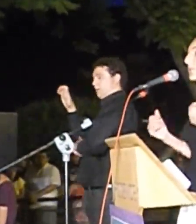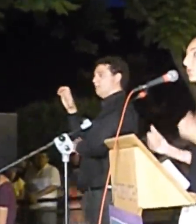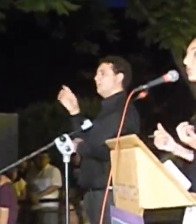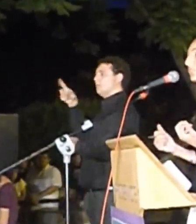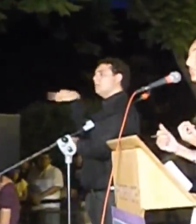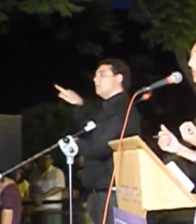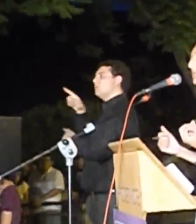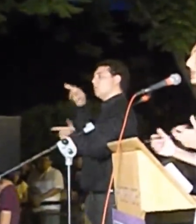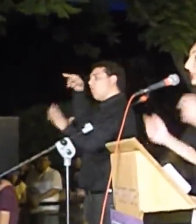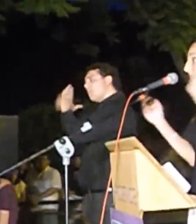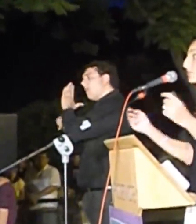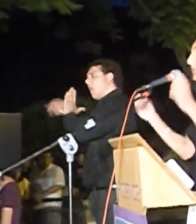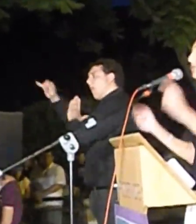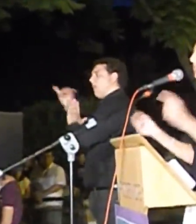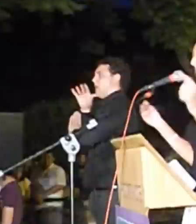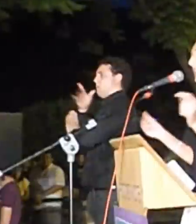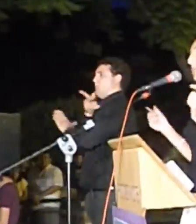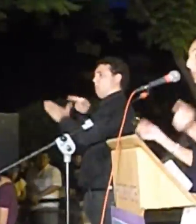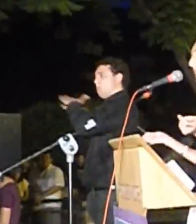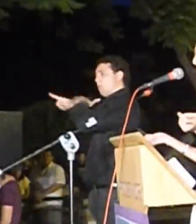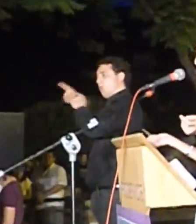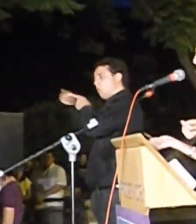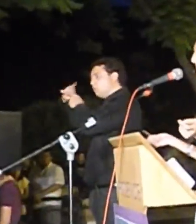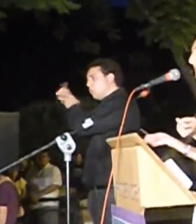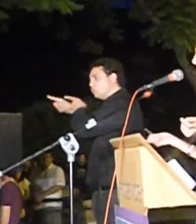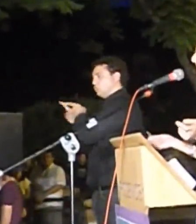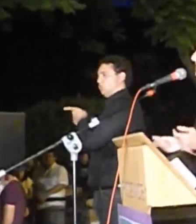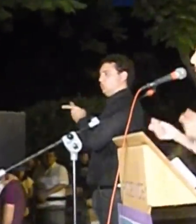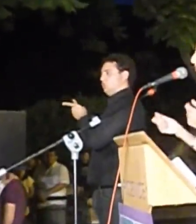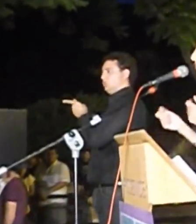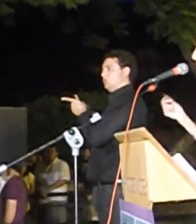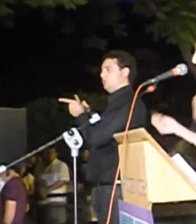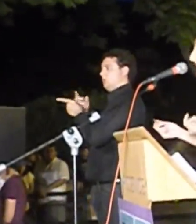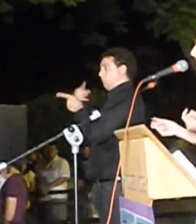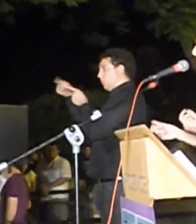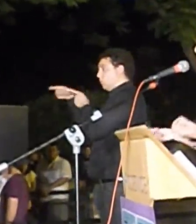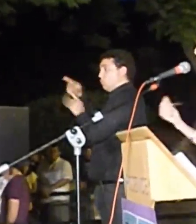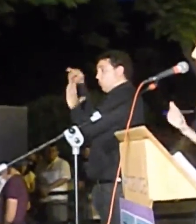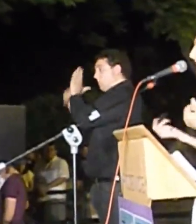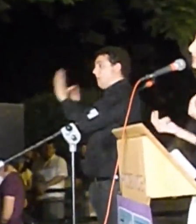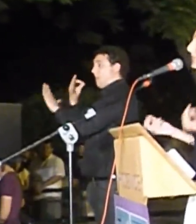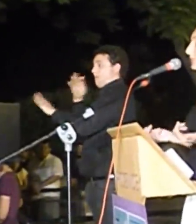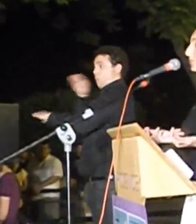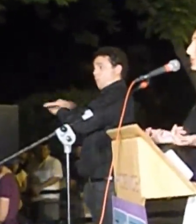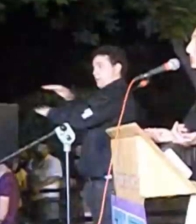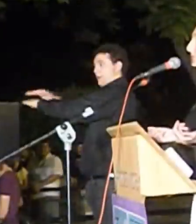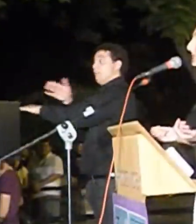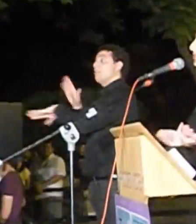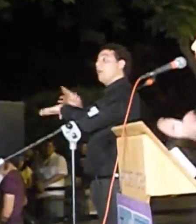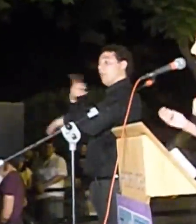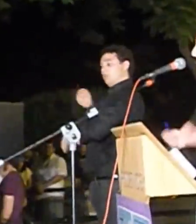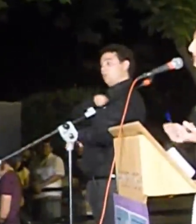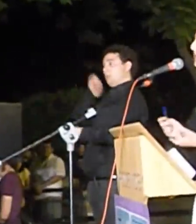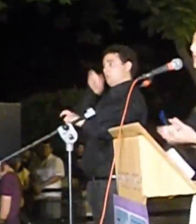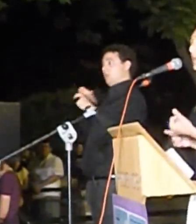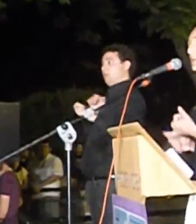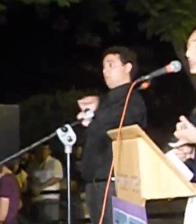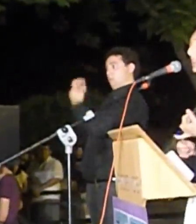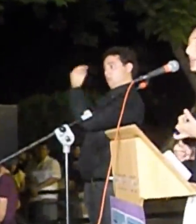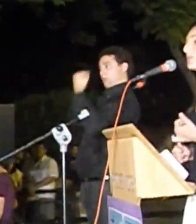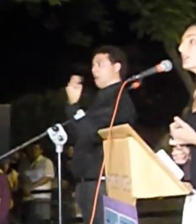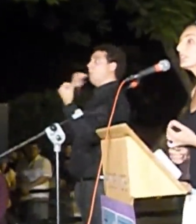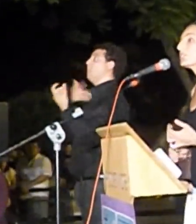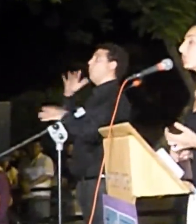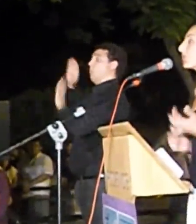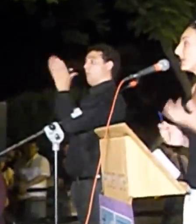importación de productos que esos productos tienen que cumplir son normativas para protegernos a nosotros son normativas sobre medio